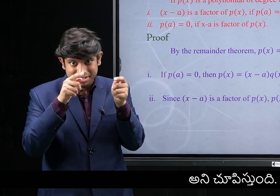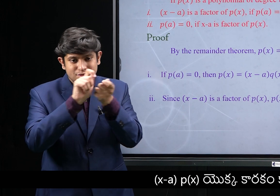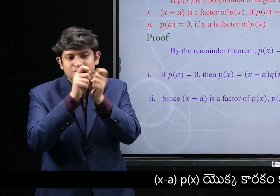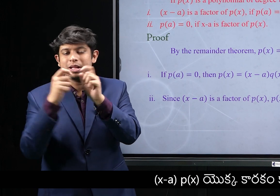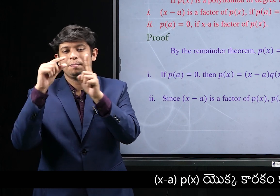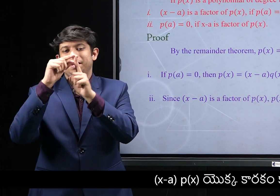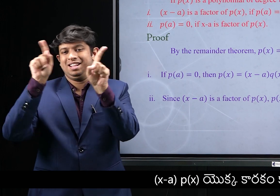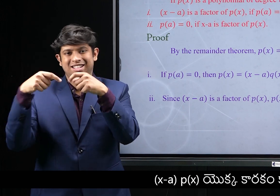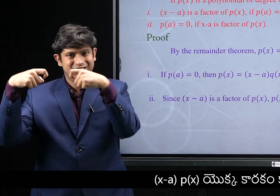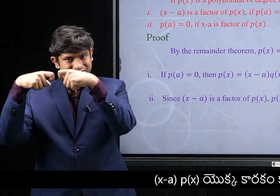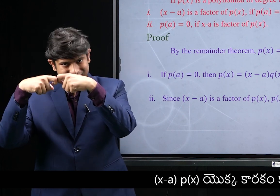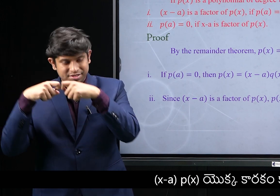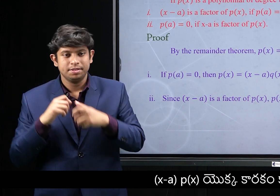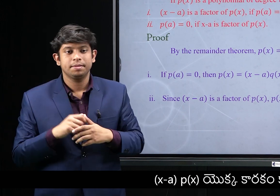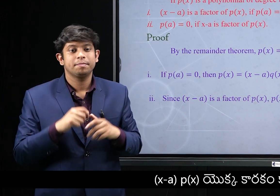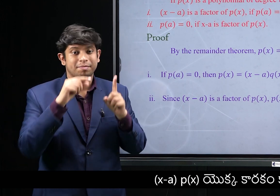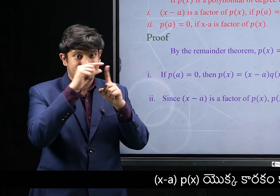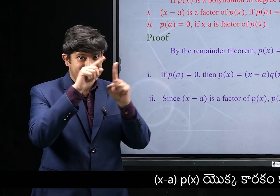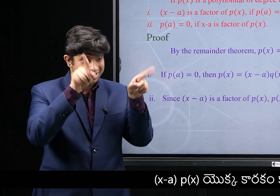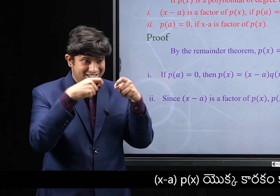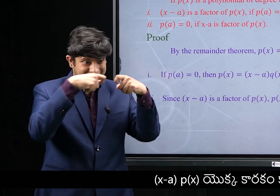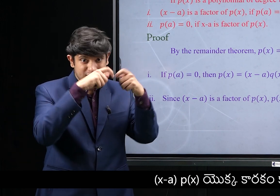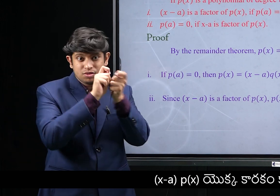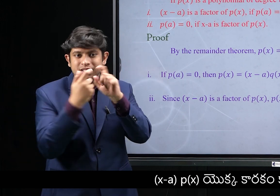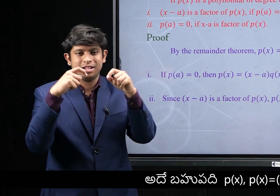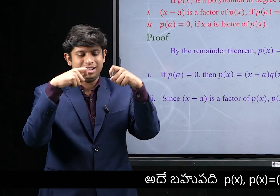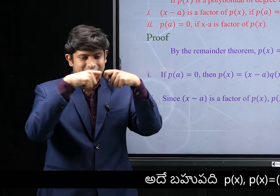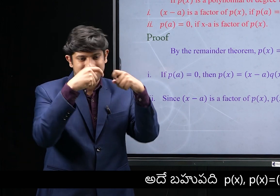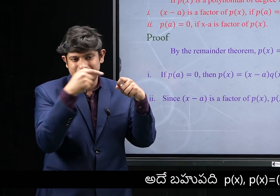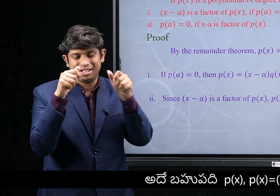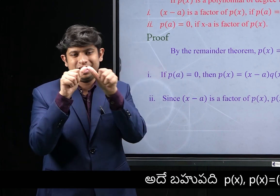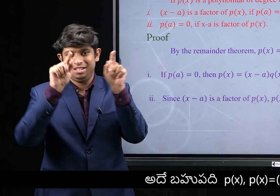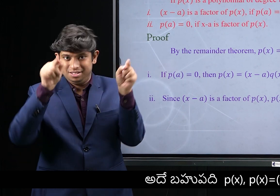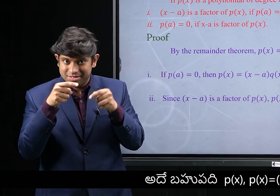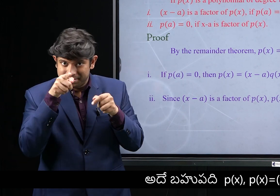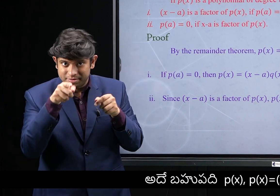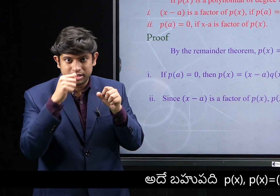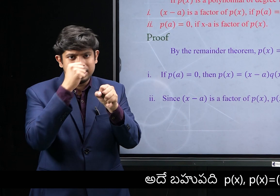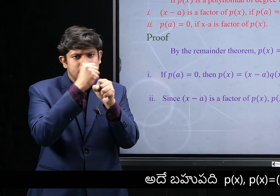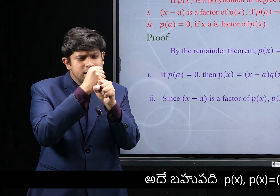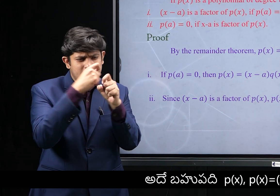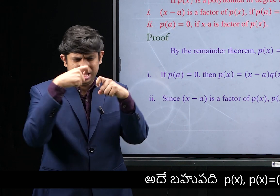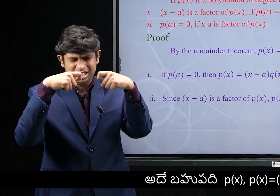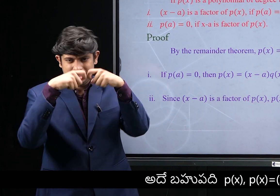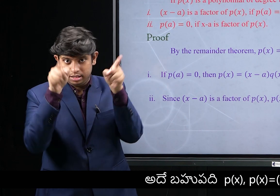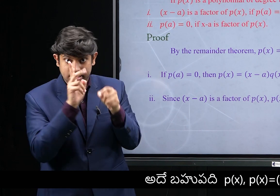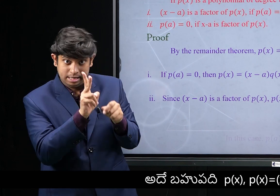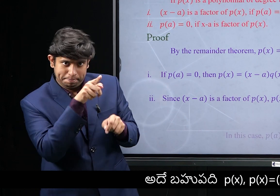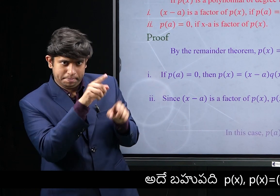x - a × p × x యొక్క కారకం కాబట్టి అదే బహుపది p × x p × x x